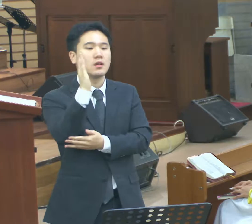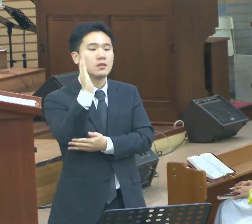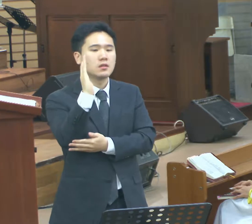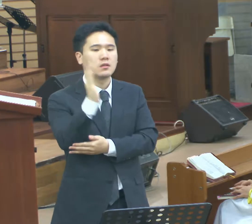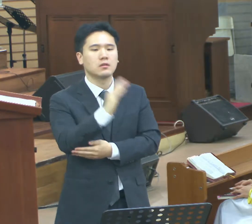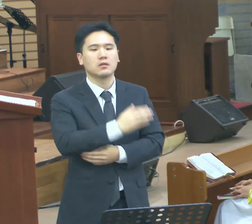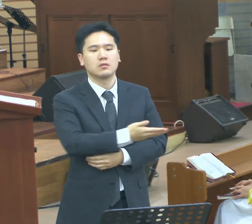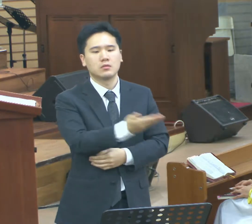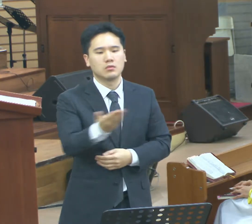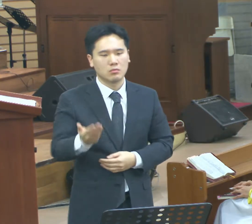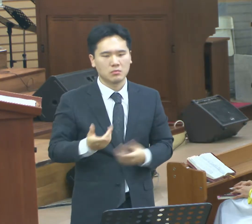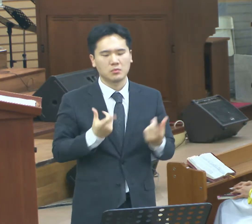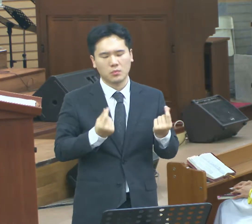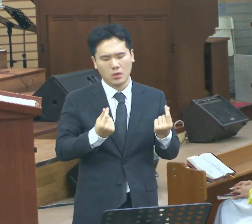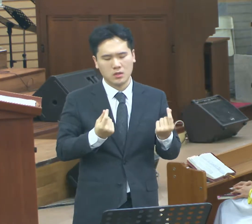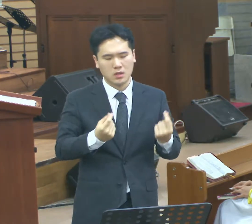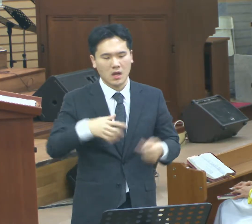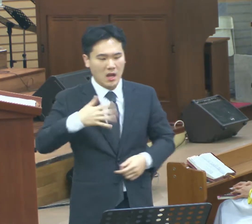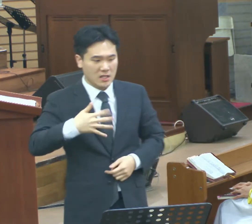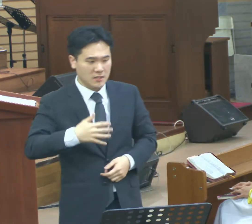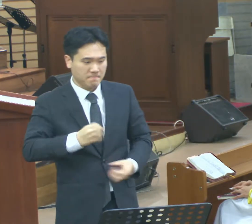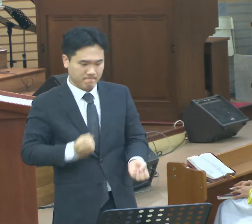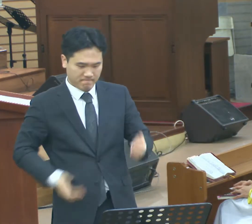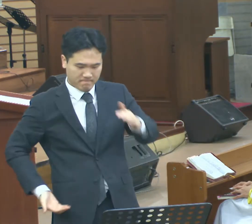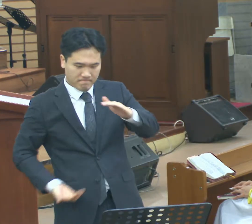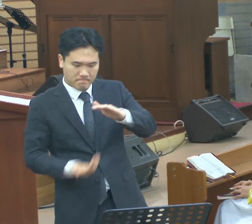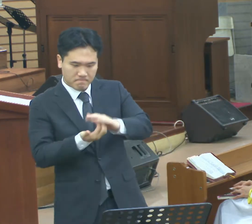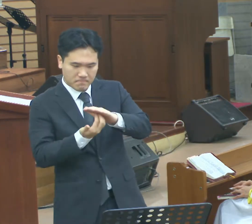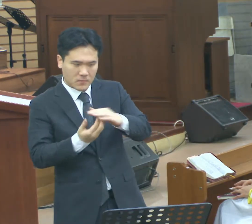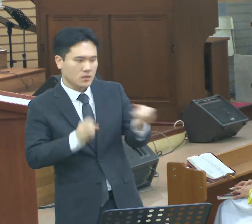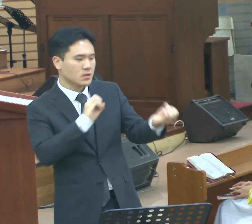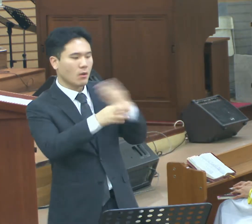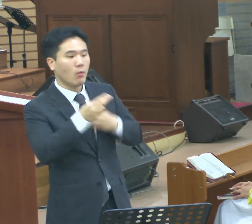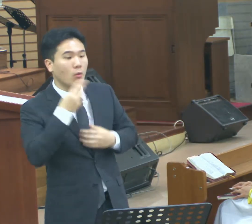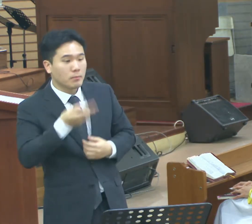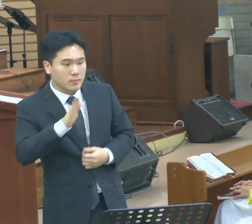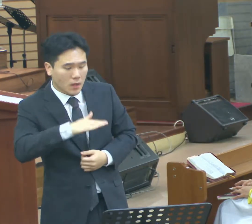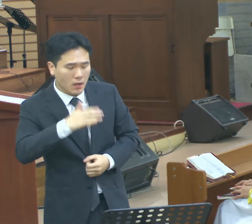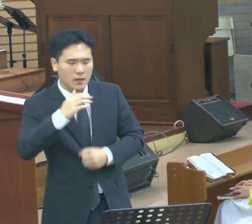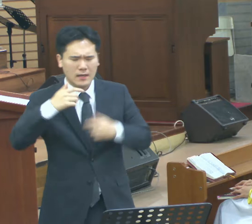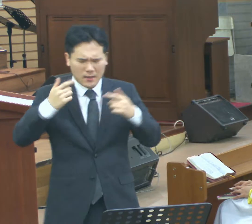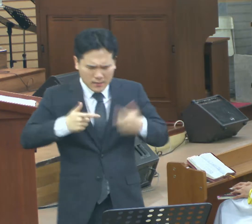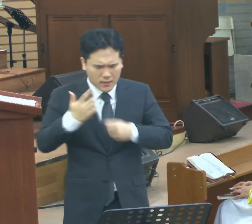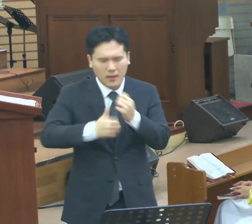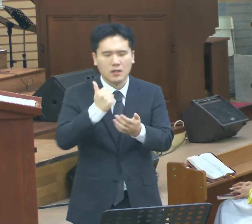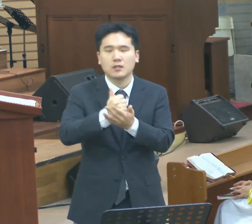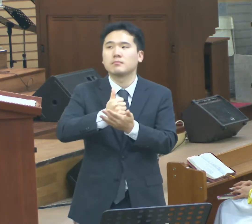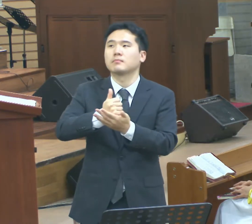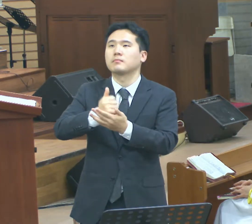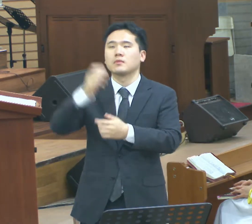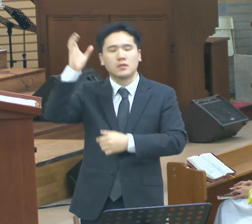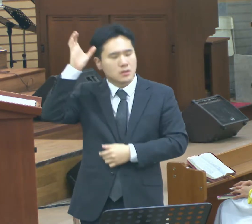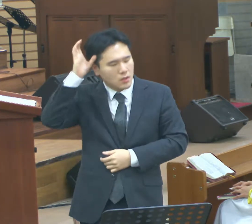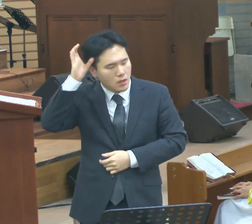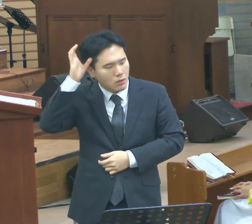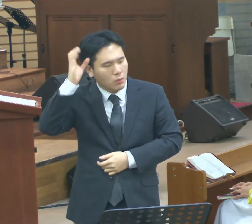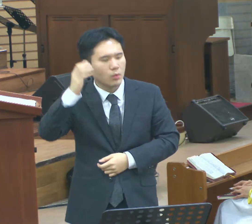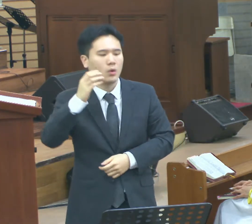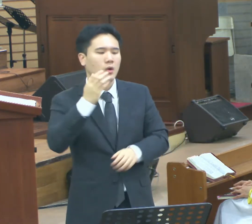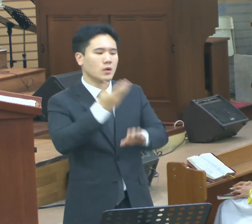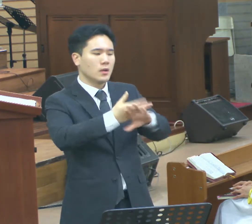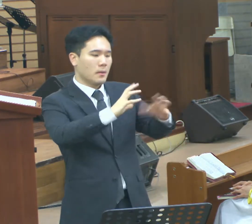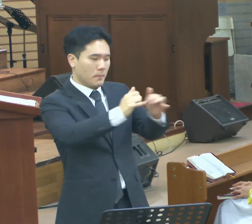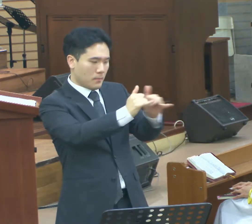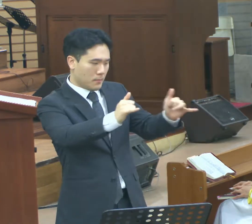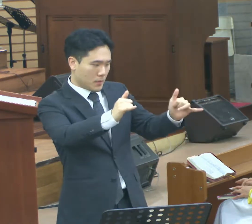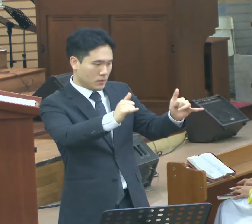아직 이루어지지 않았는데 하나님을 기대하고 그분을 날마다 만민 가운데 그분을 높이고